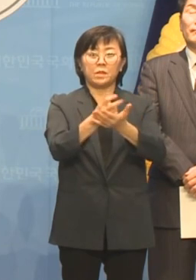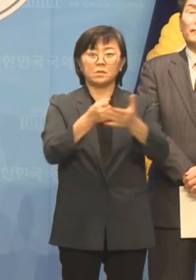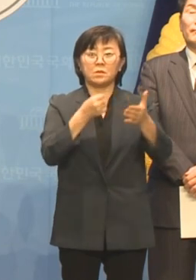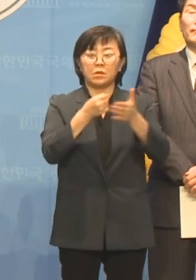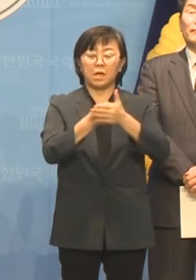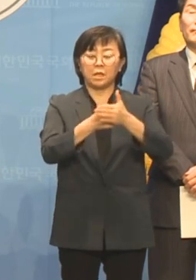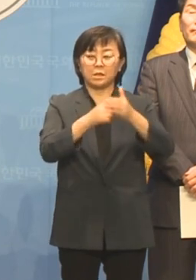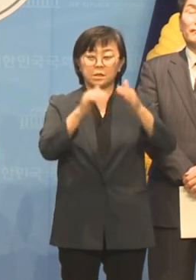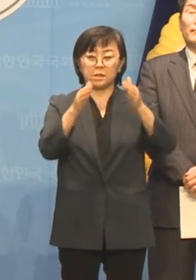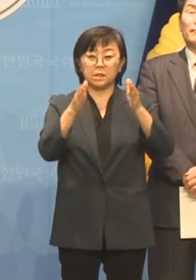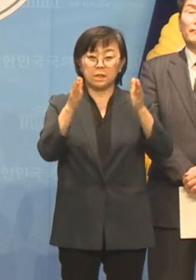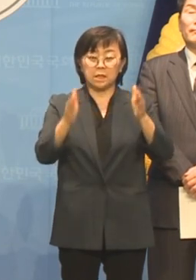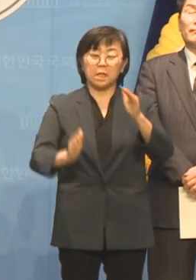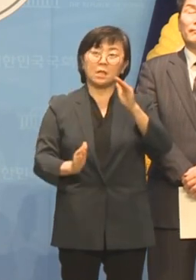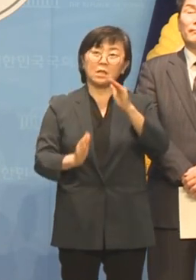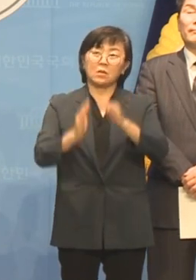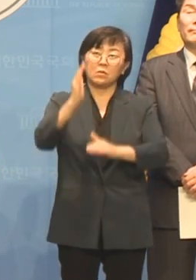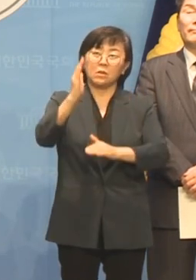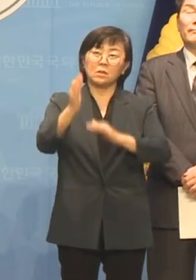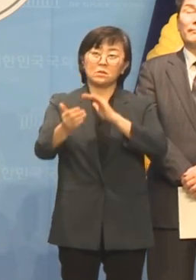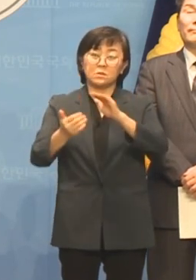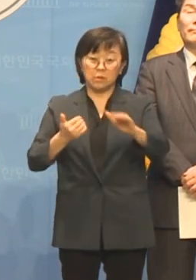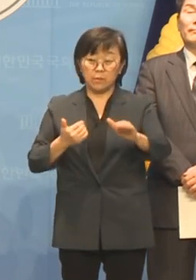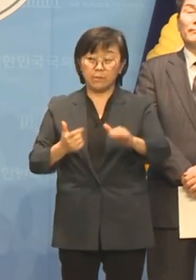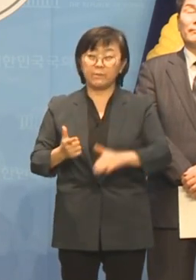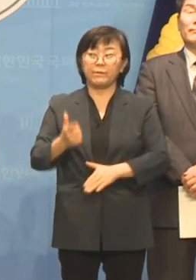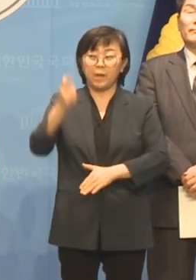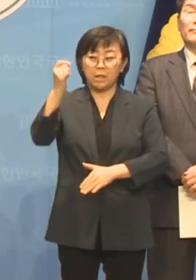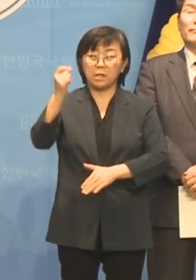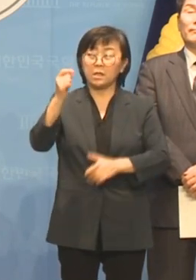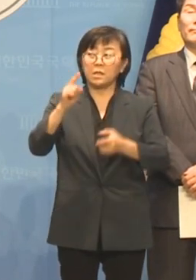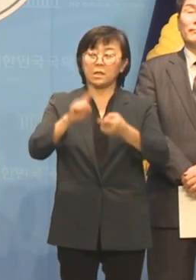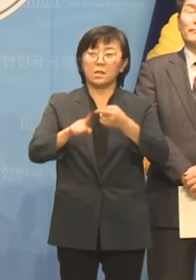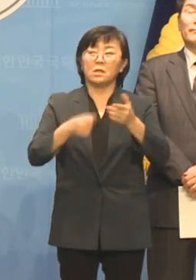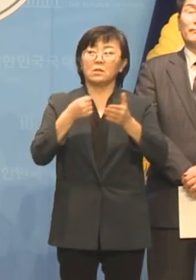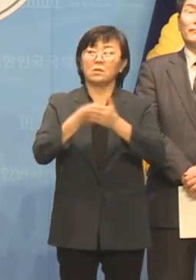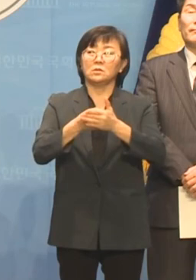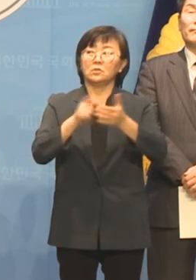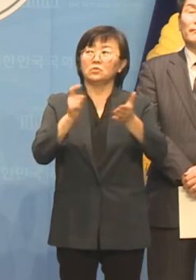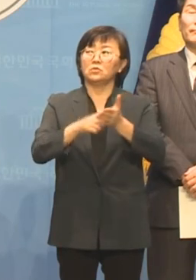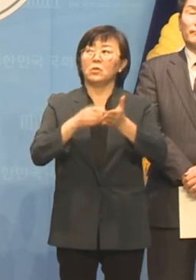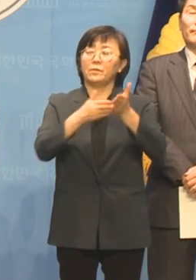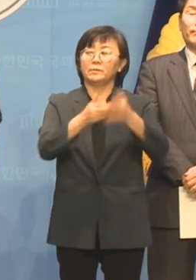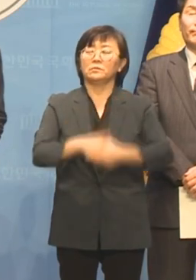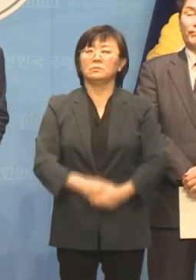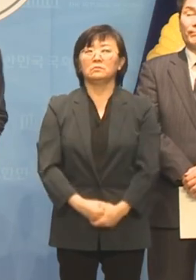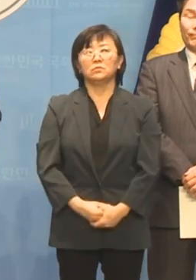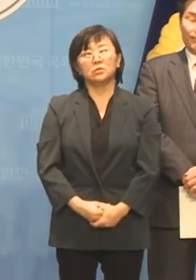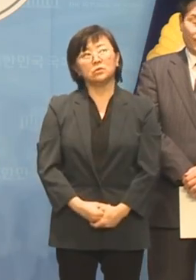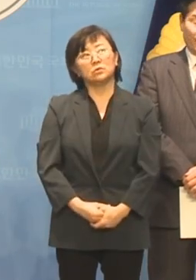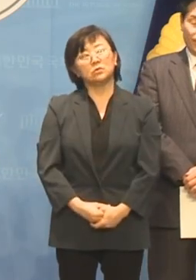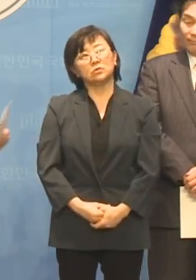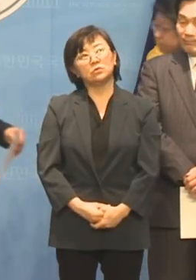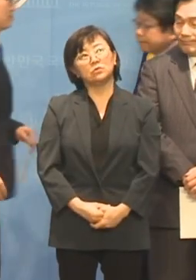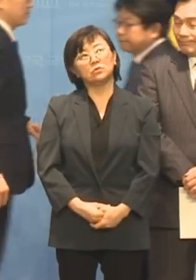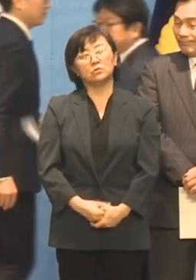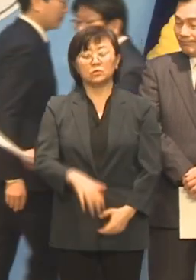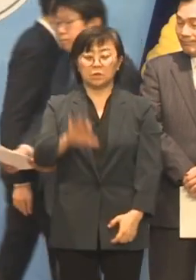그 기간이 경과하기 전에 조속히 인용 결정을 내릴 것을 촉구합니다.